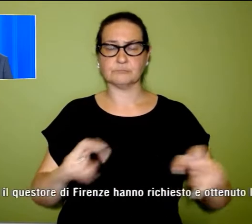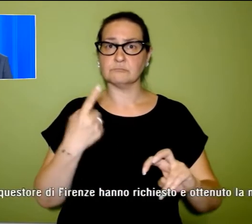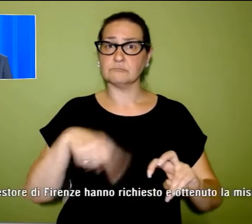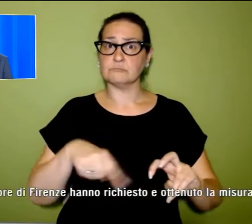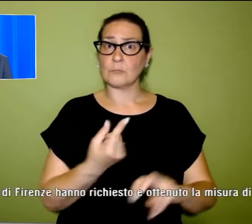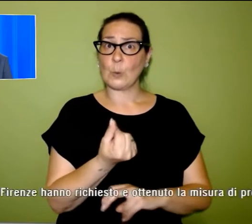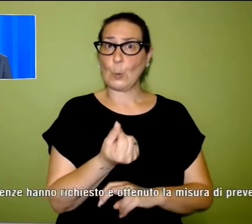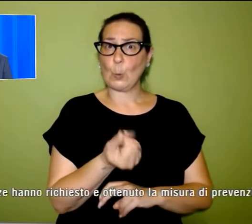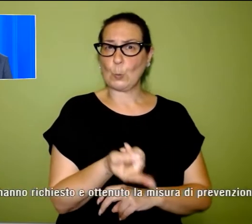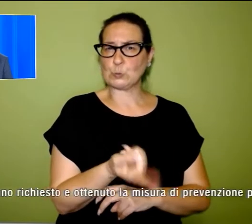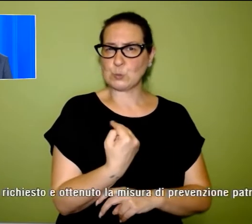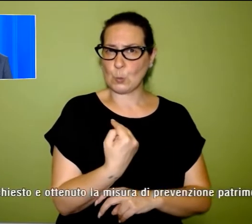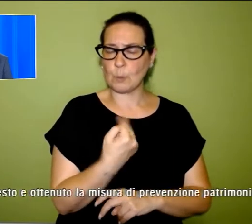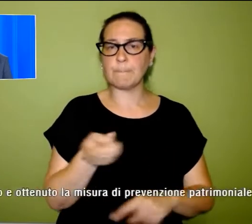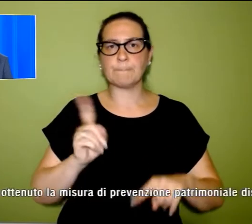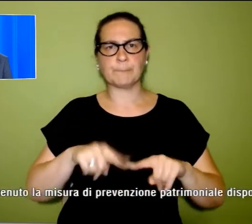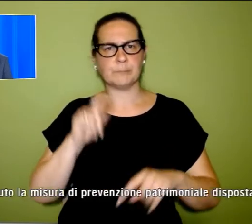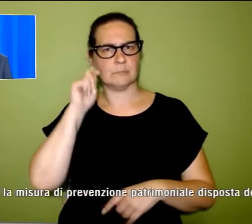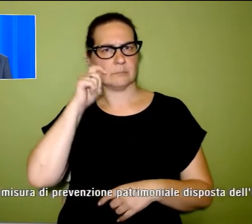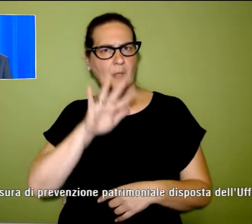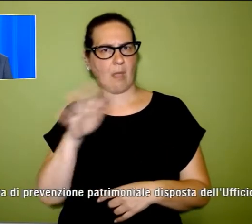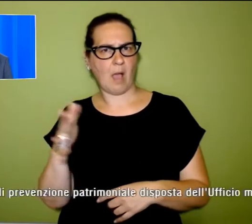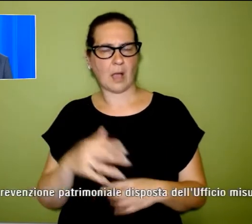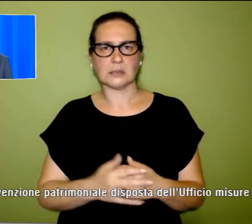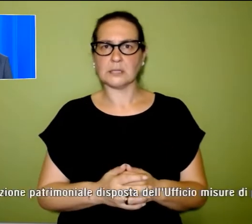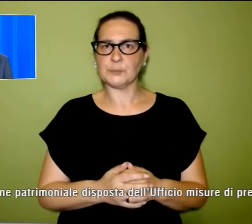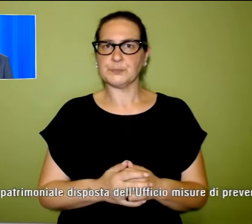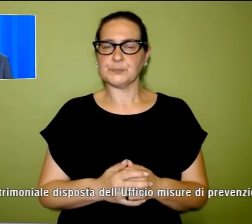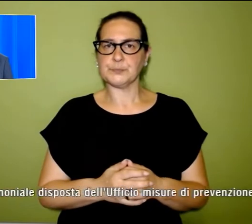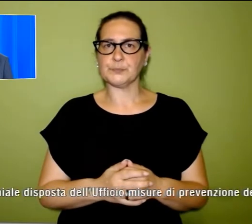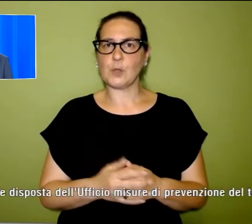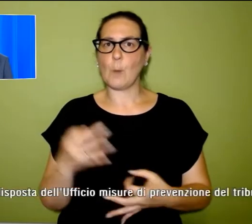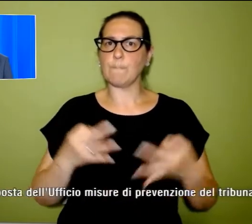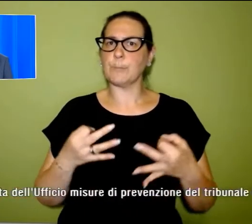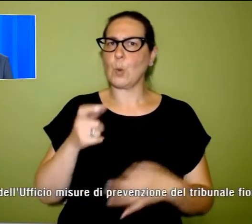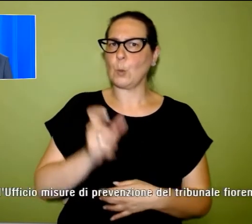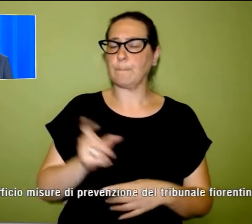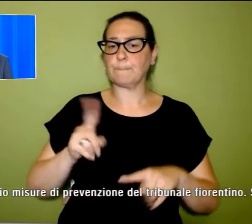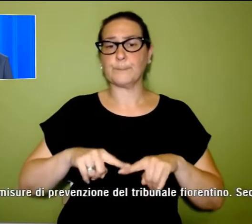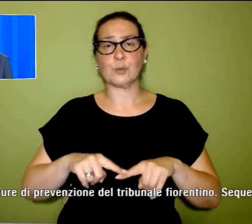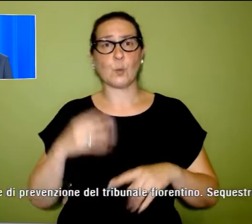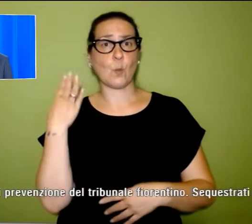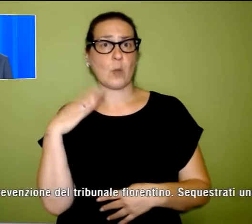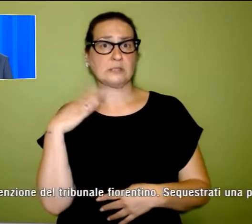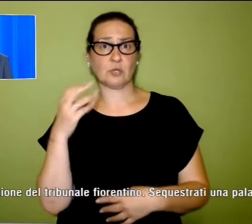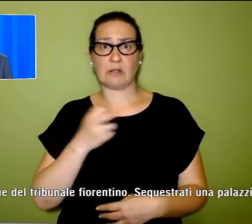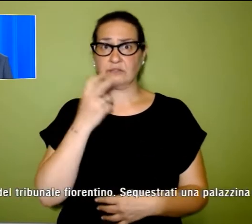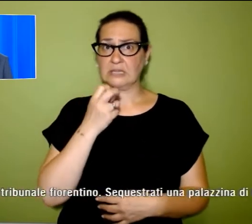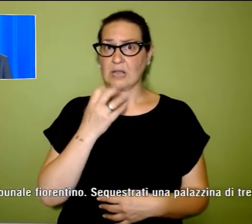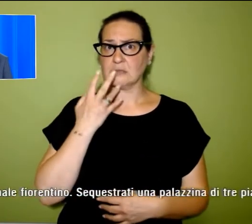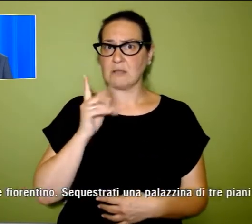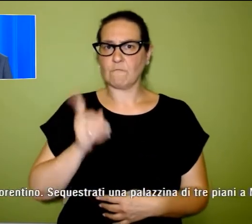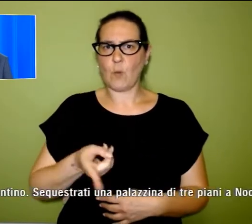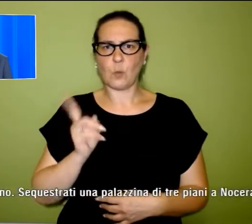associativi. Il procuratore ed il questore di Firenze hanno richiesto e ottenuto la misura di